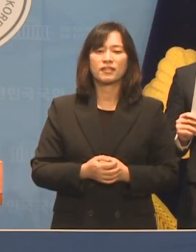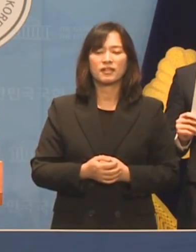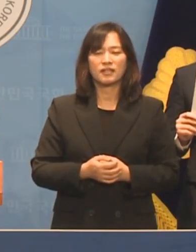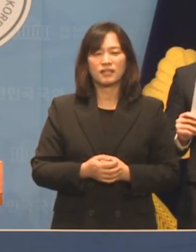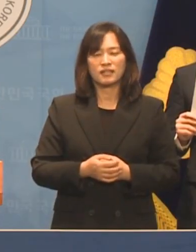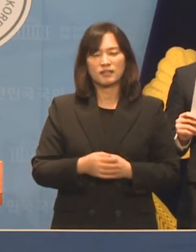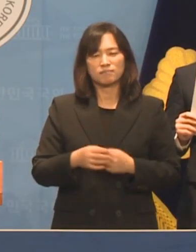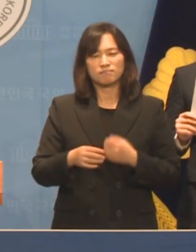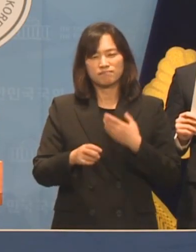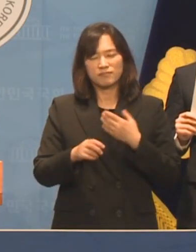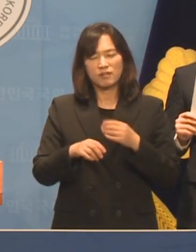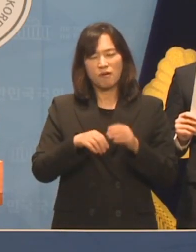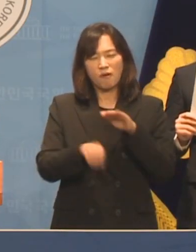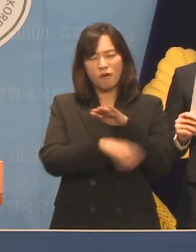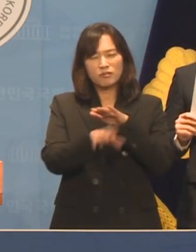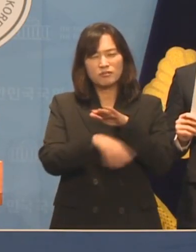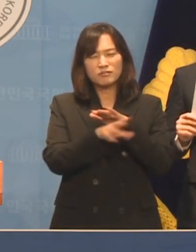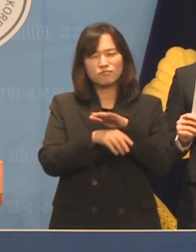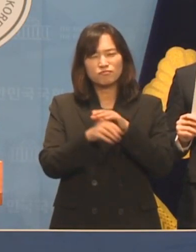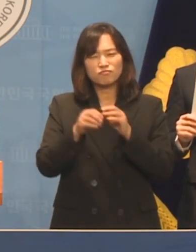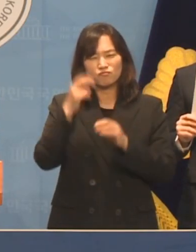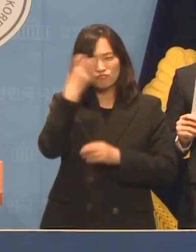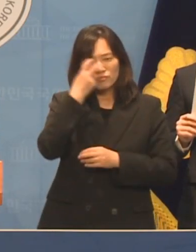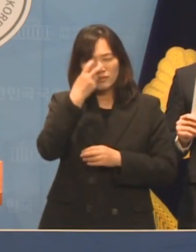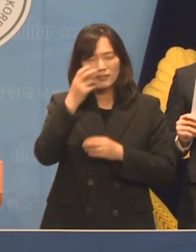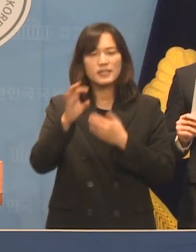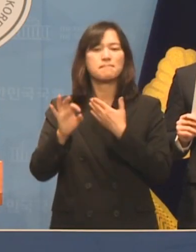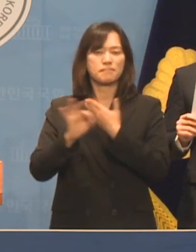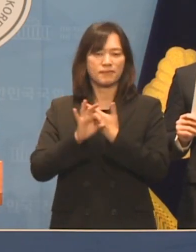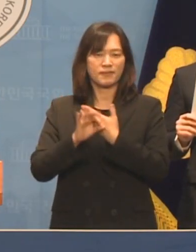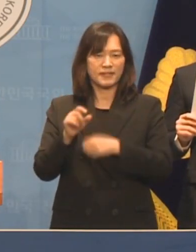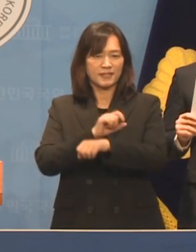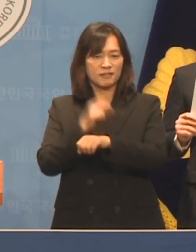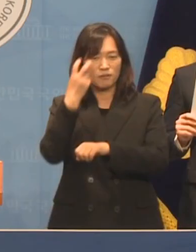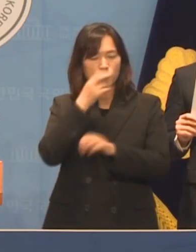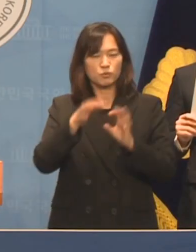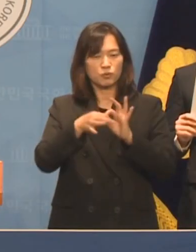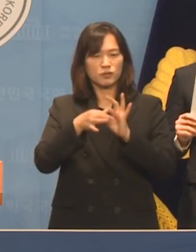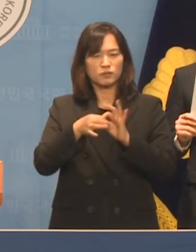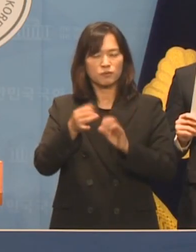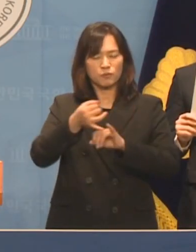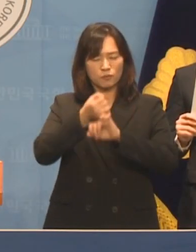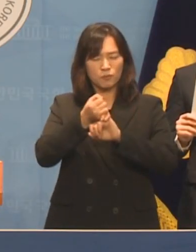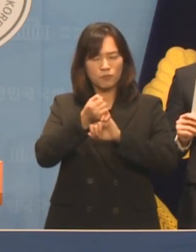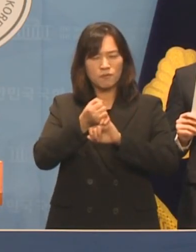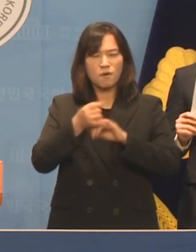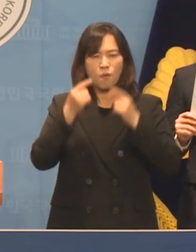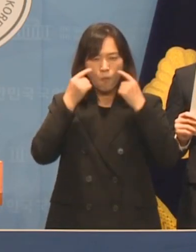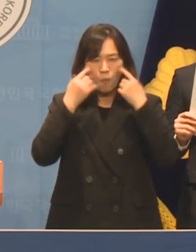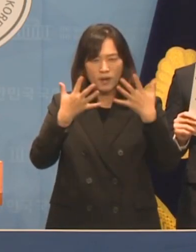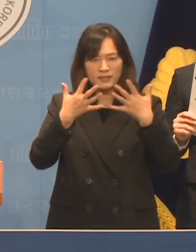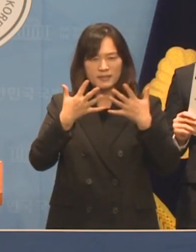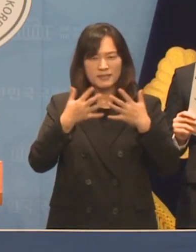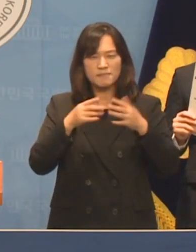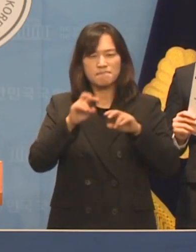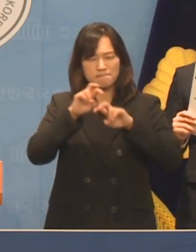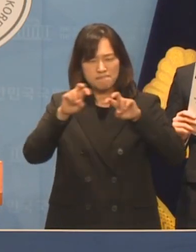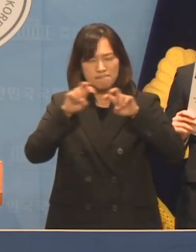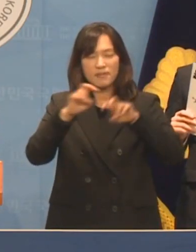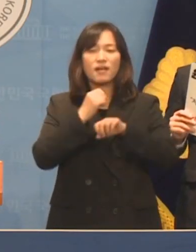부실한 수사, 검찰이 부실한 수사를 한다면 특검을 통해서라도 반드시 진상을 밝혀낼 것이라는